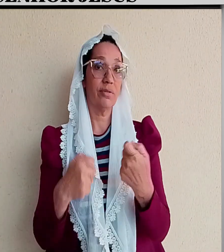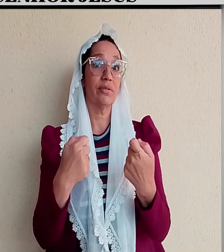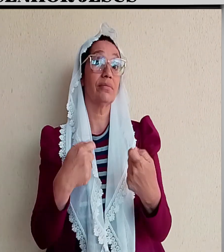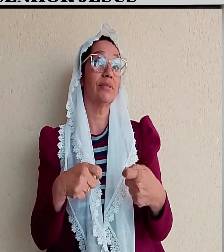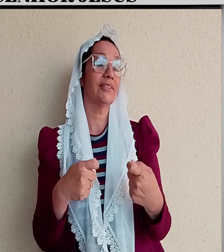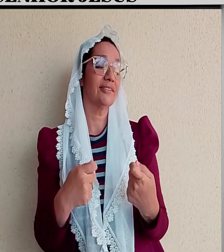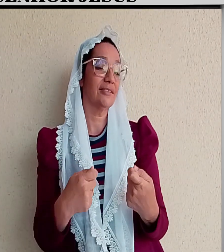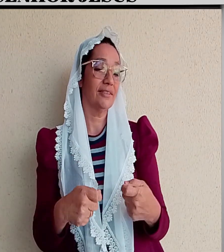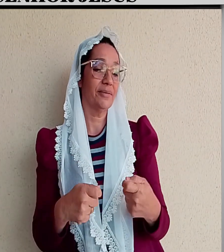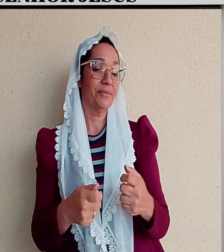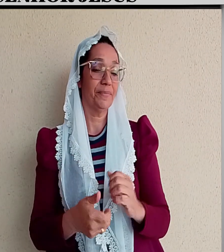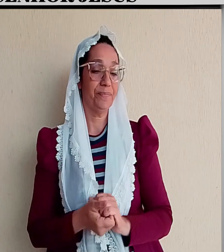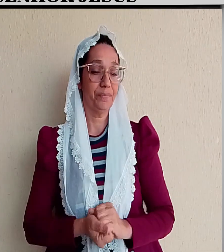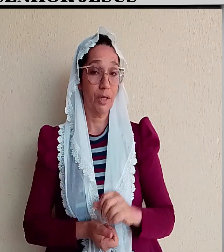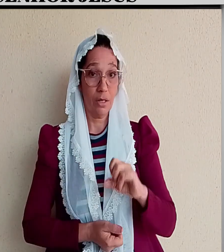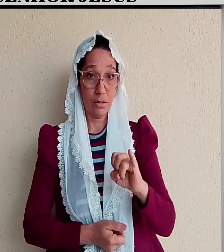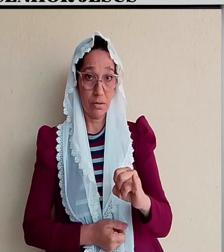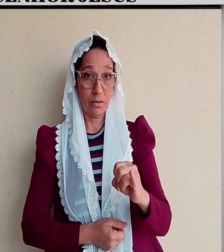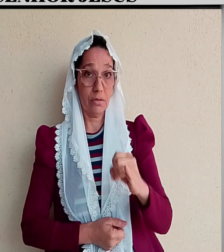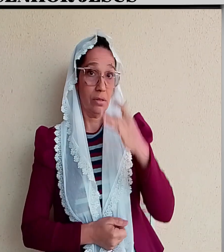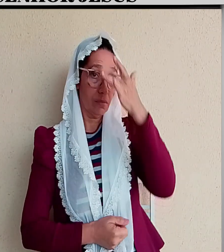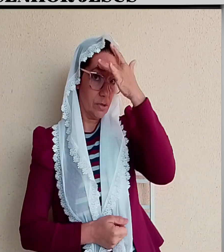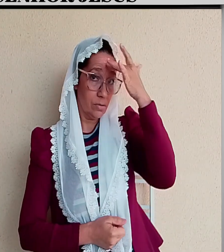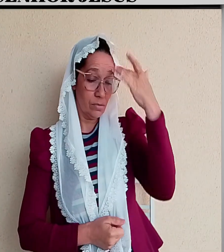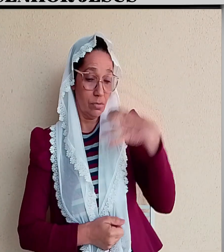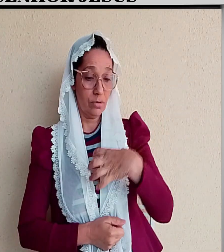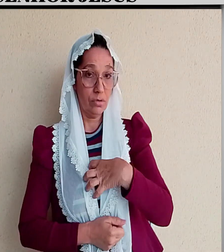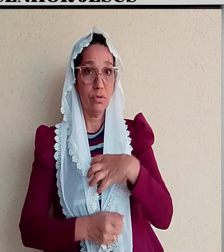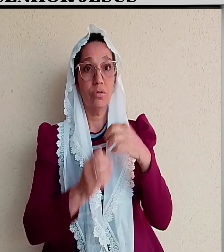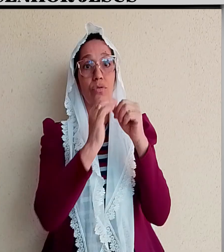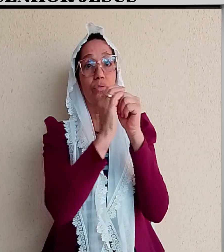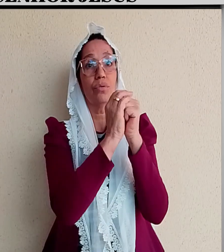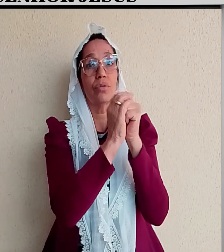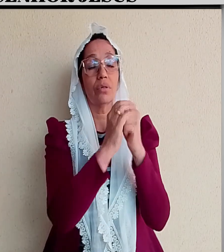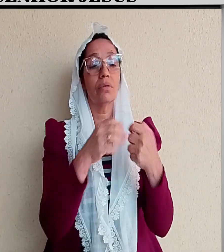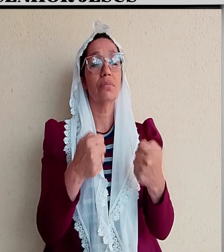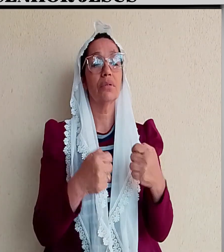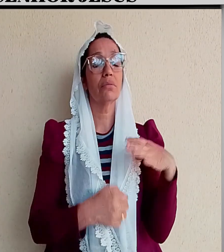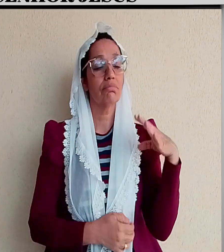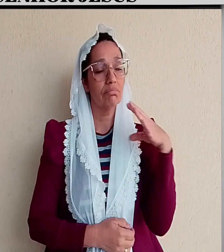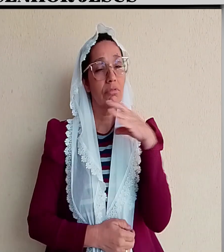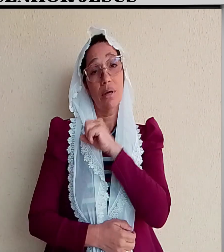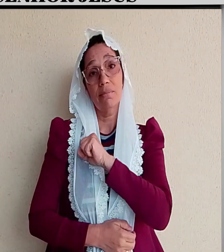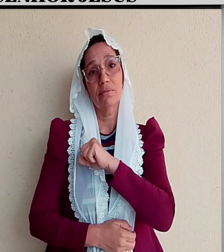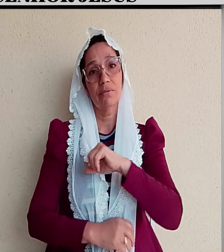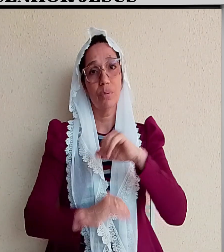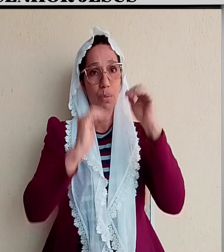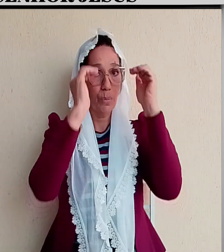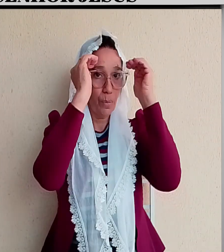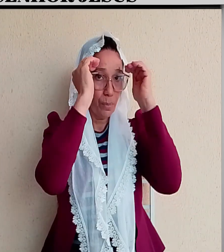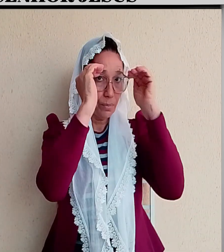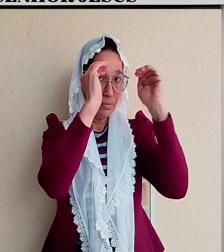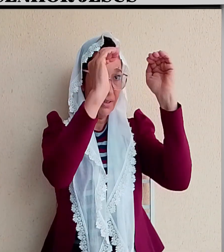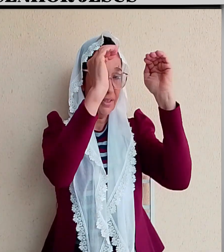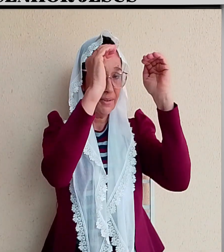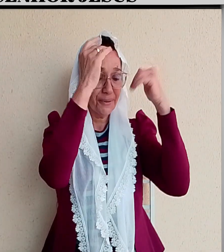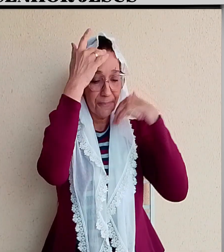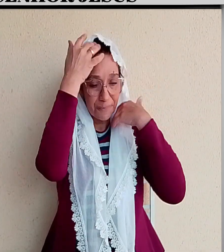a vontade do Rei. Vamos ser obedientes a Ele, vamos entender que estamos aqui, aleluia,